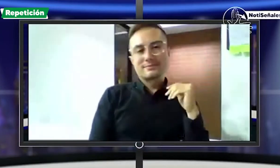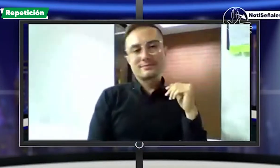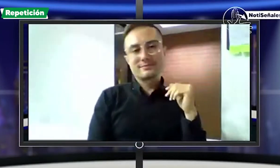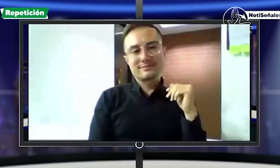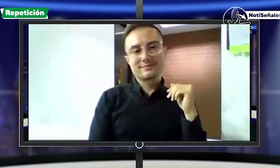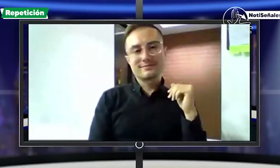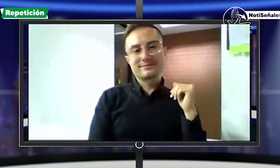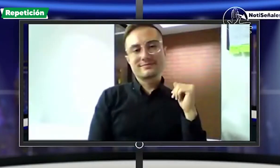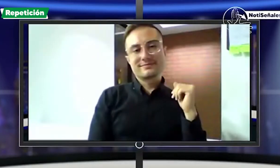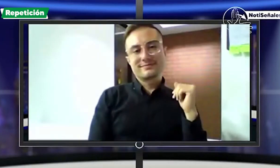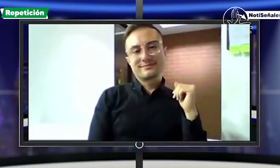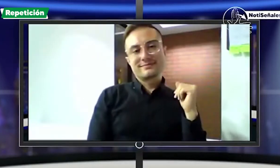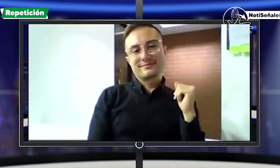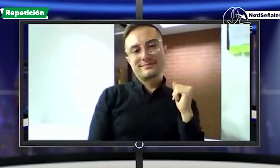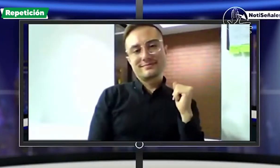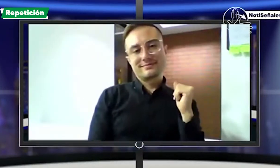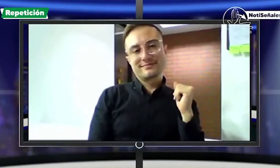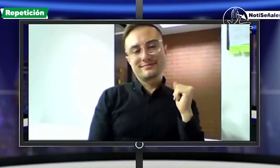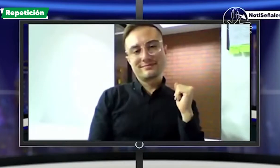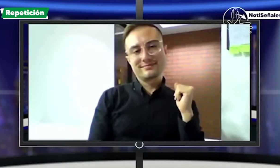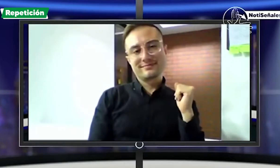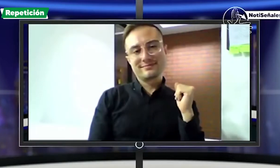esta confusión se evite.